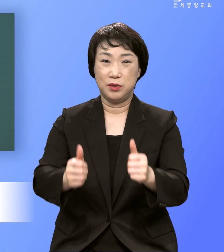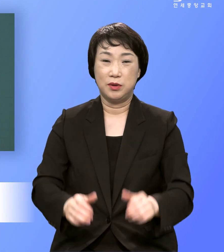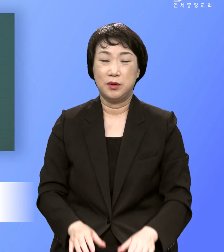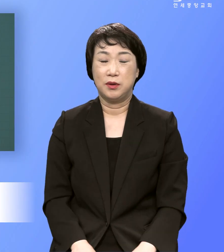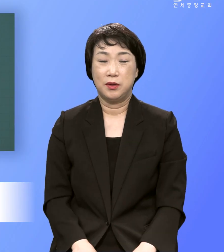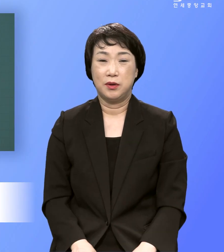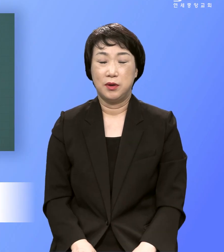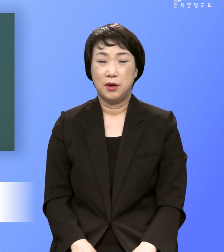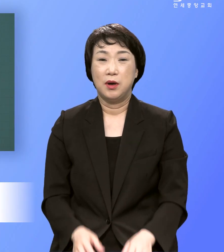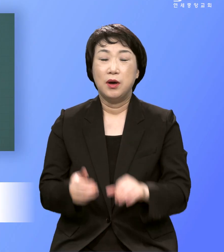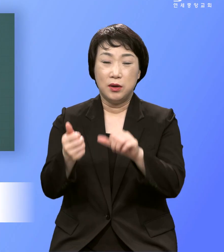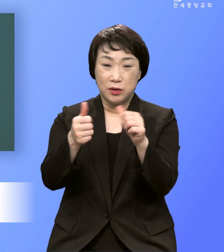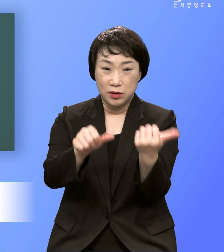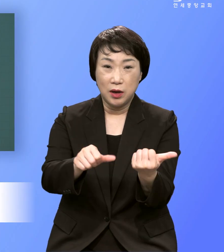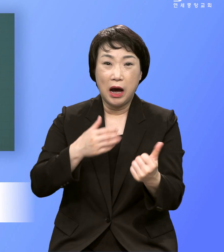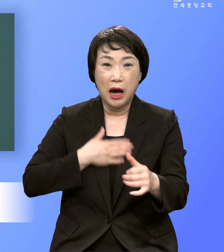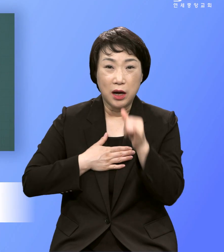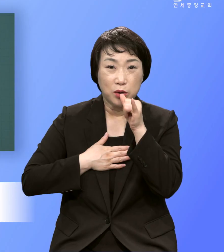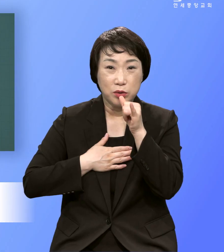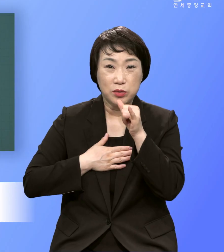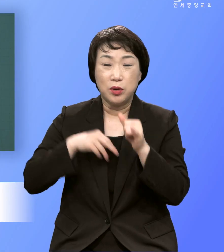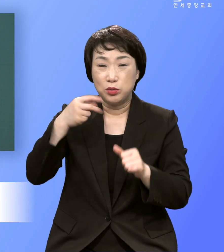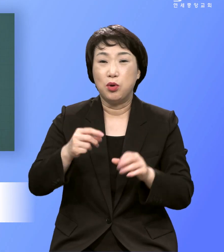죽는지 많이 알면서 전했다.